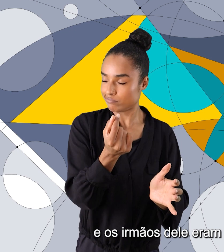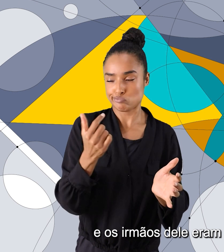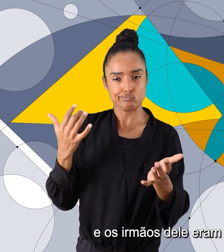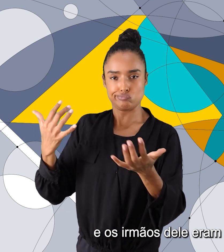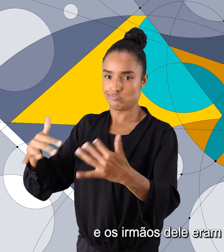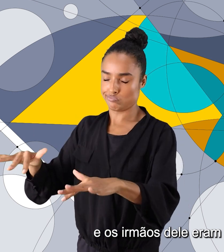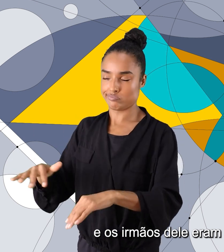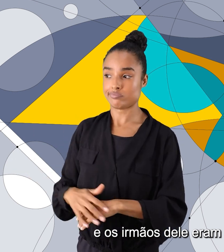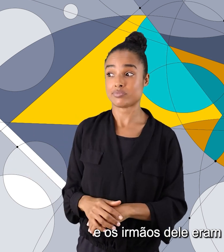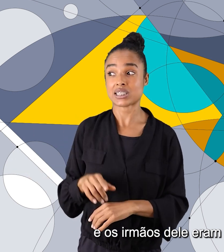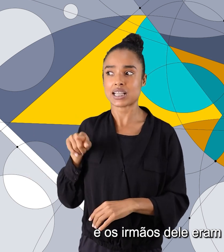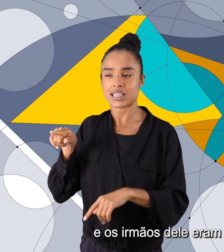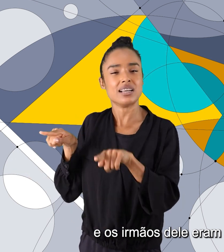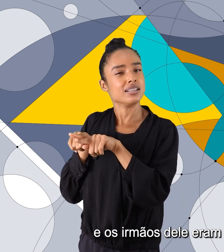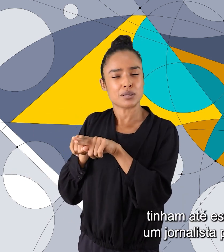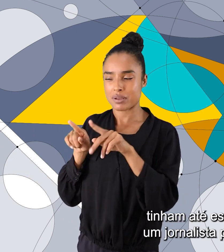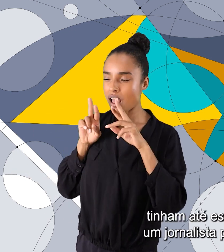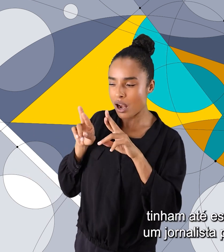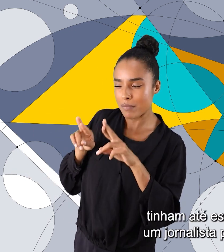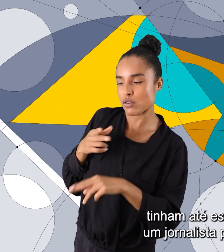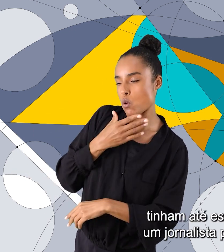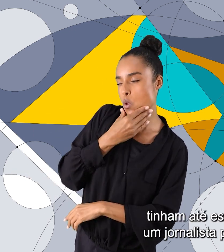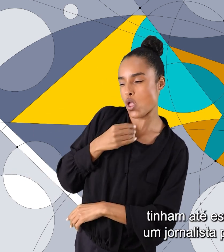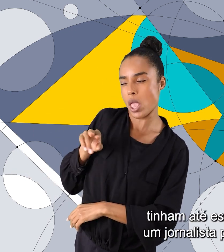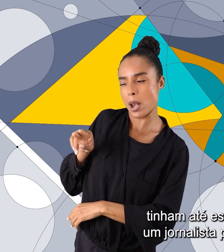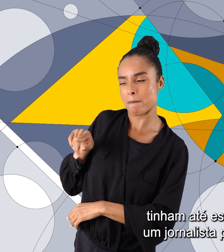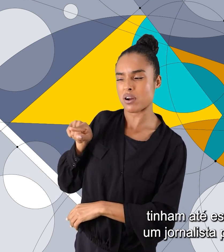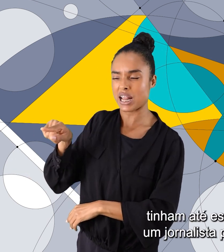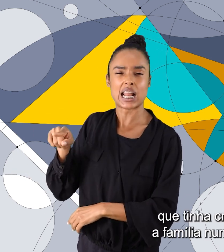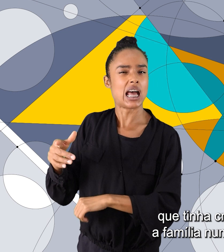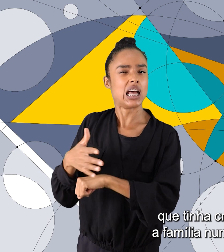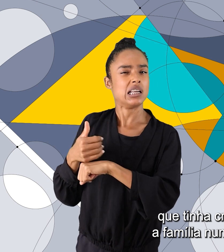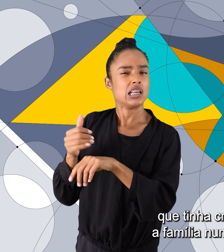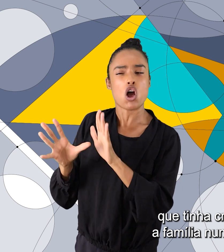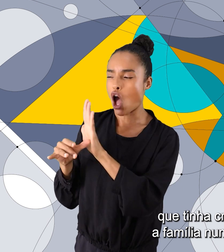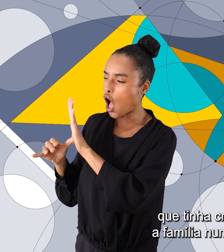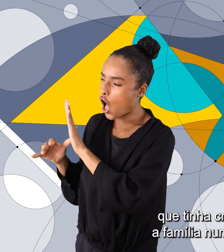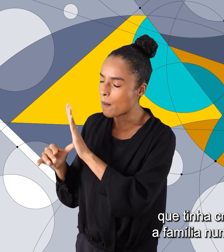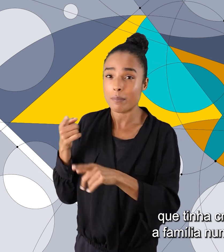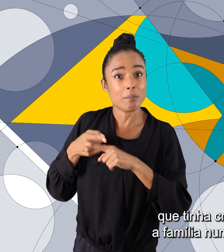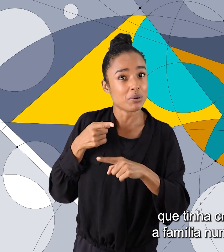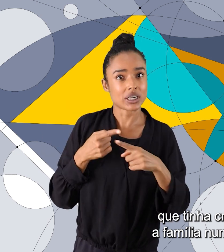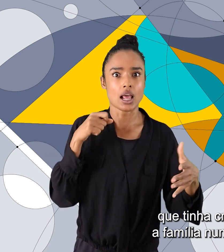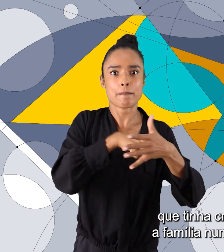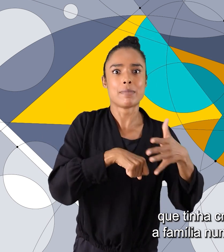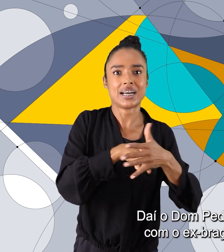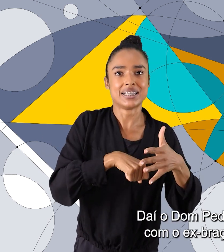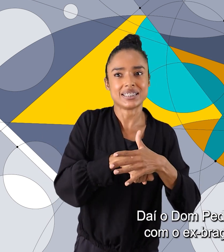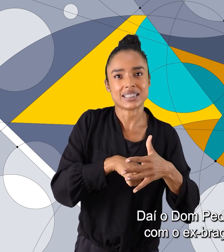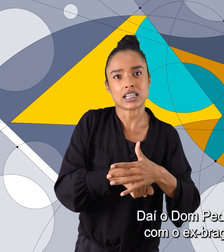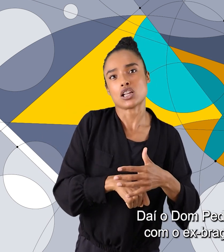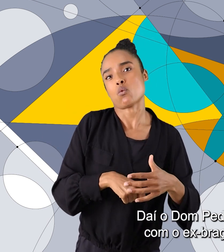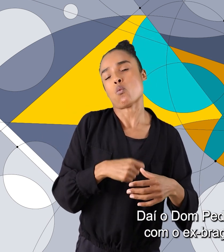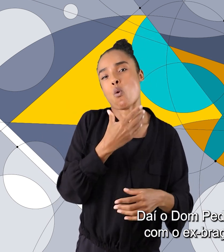dele eram muito truculentos. Tinham até espancado um jornalista português que tinha criticado a família num jornal. Daí